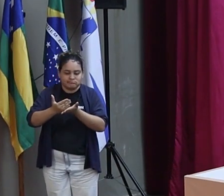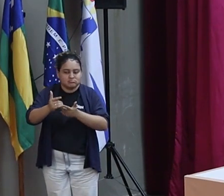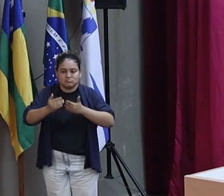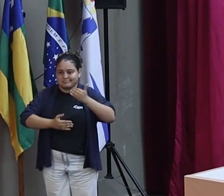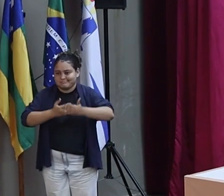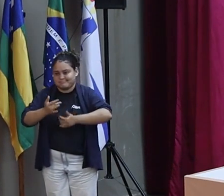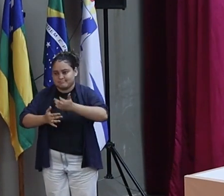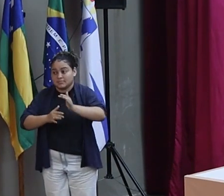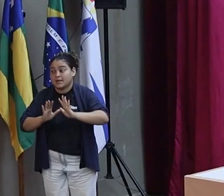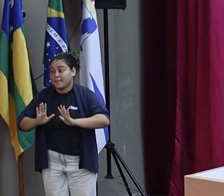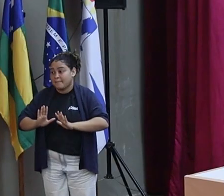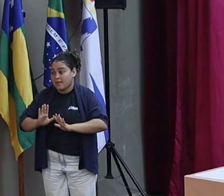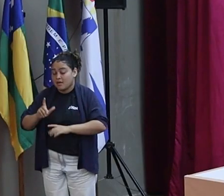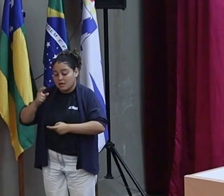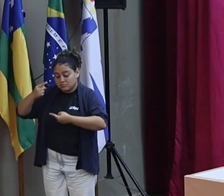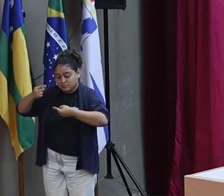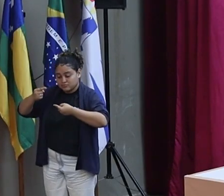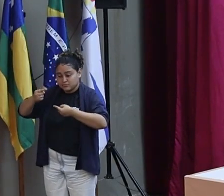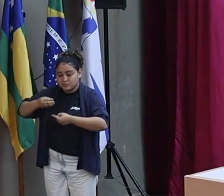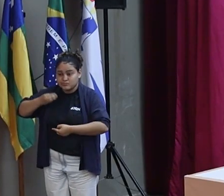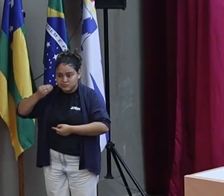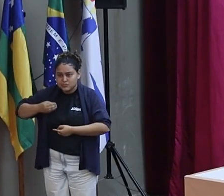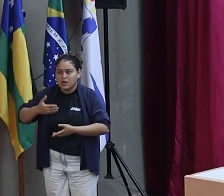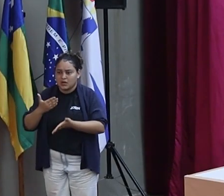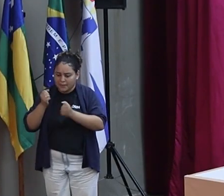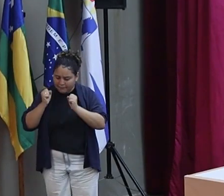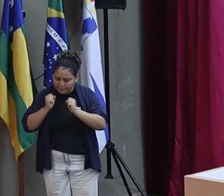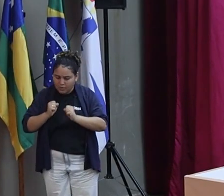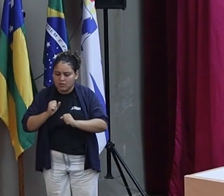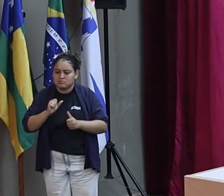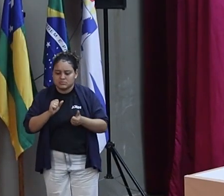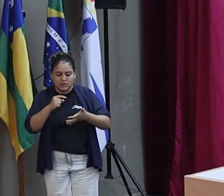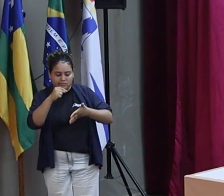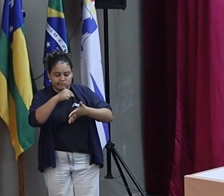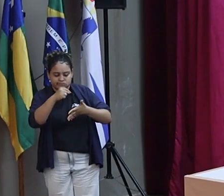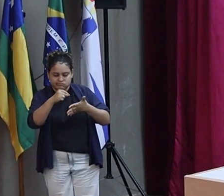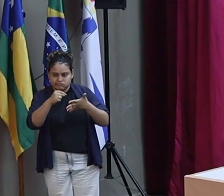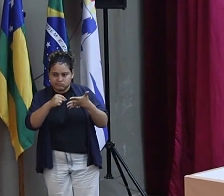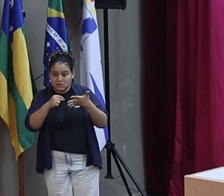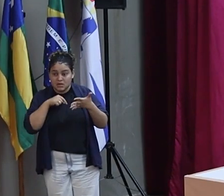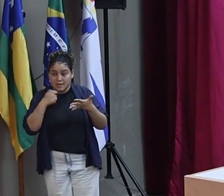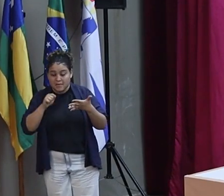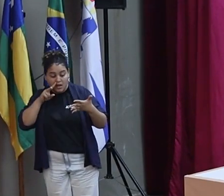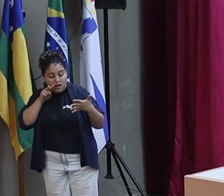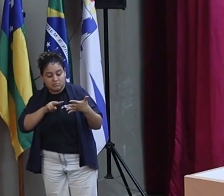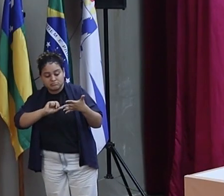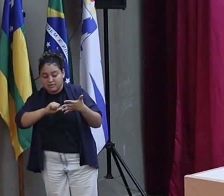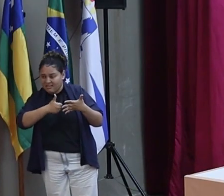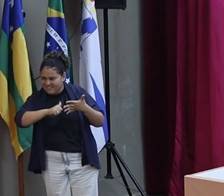caminho, mas o juiz foi decretado que as obras literárias que fossem avaliadas e